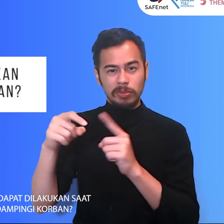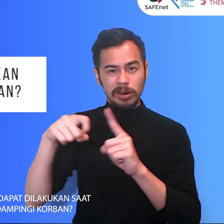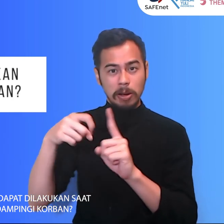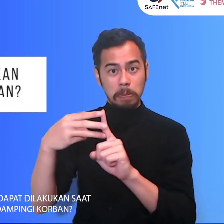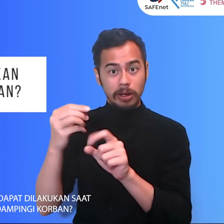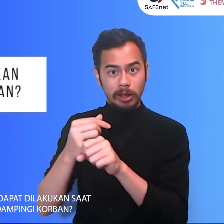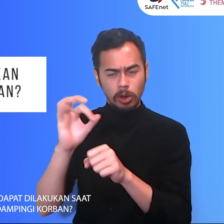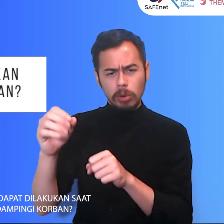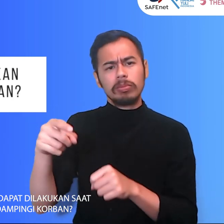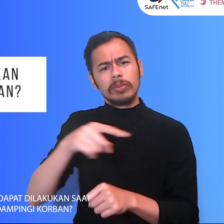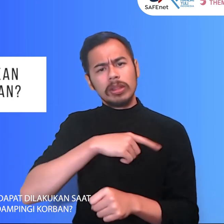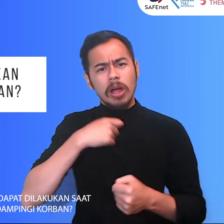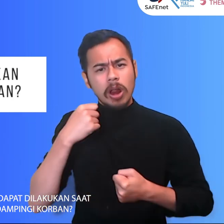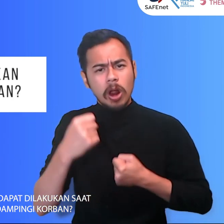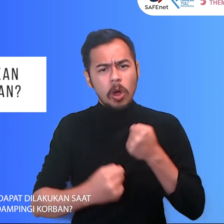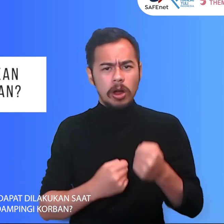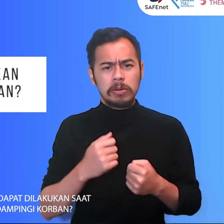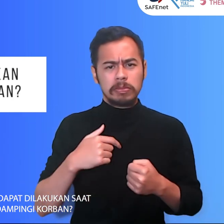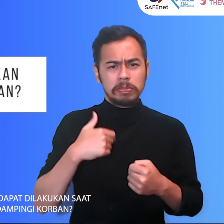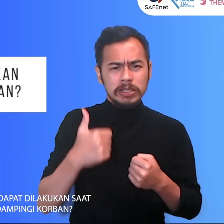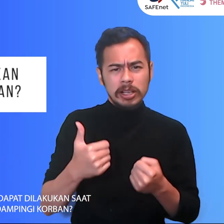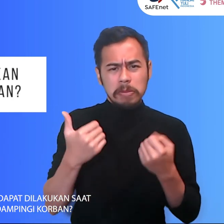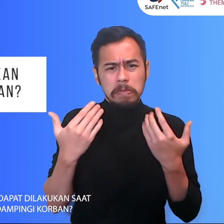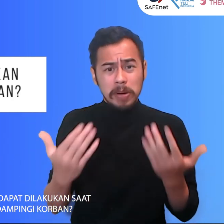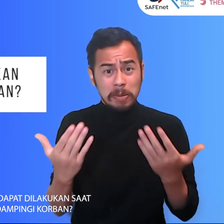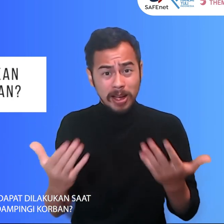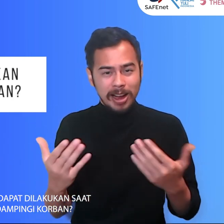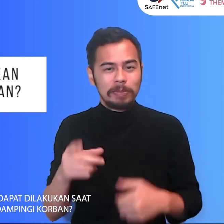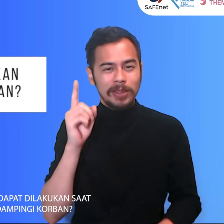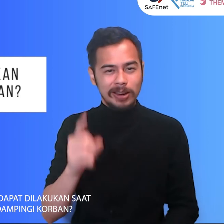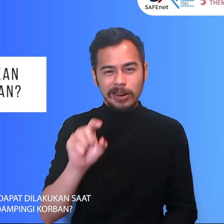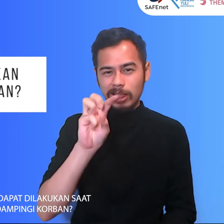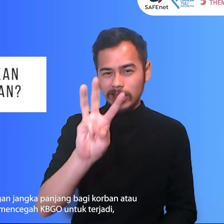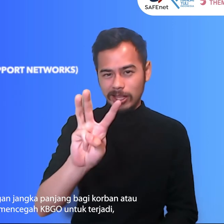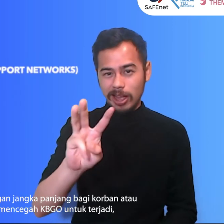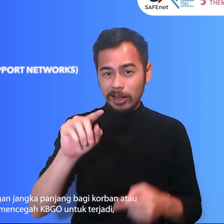Hai apa yang dapat dilakukan saat mendampingi korban pertama